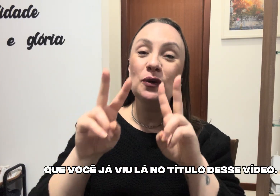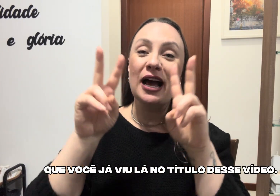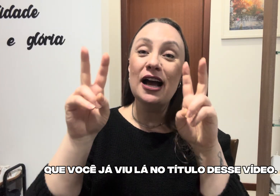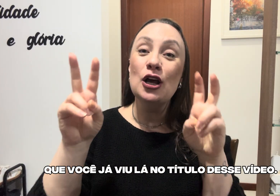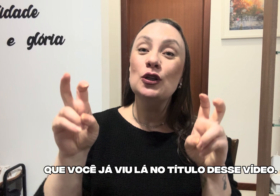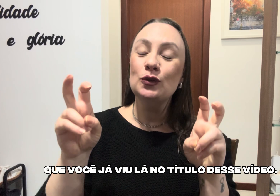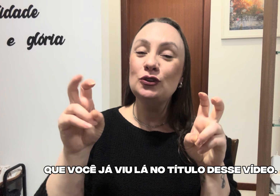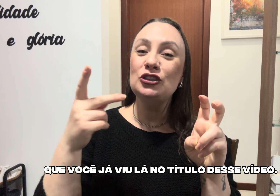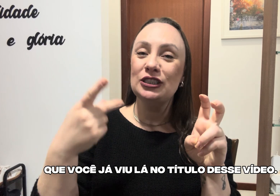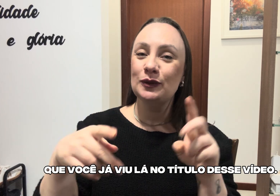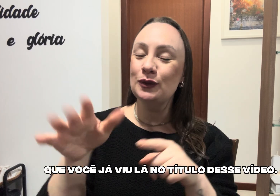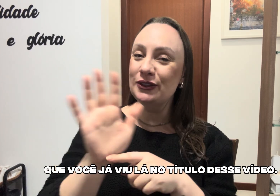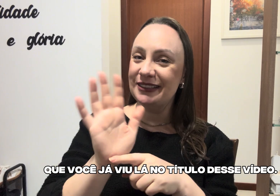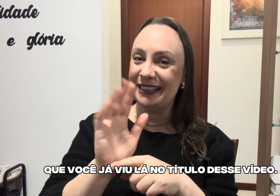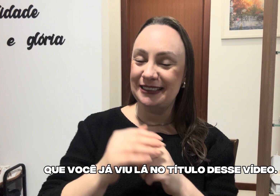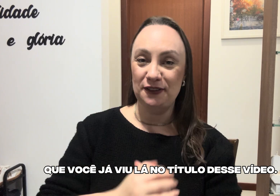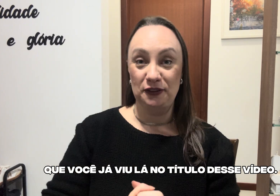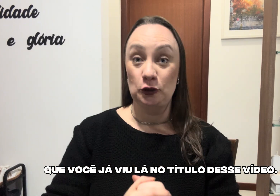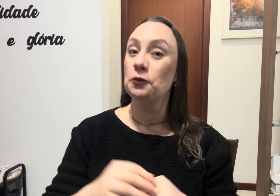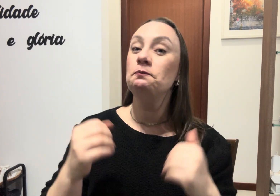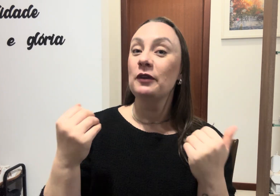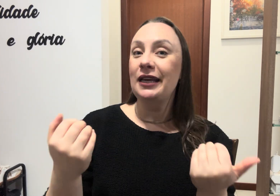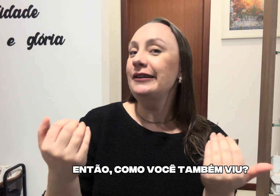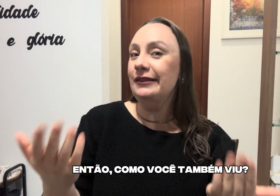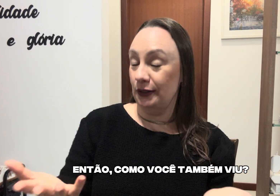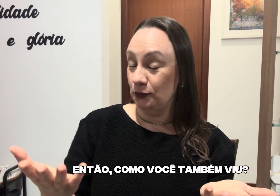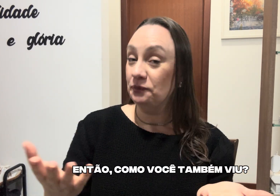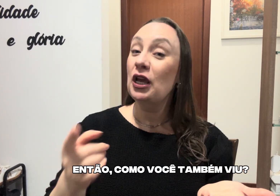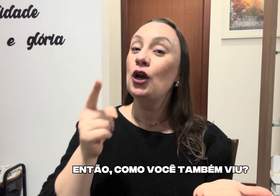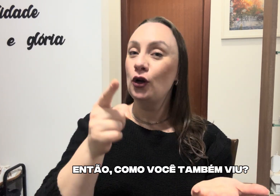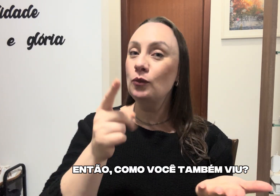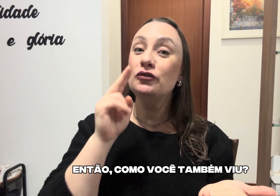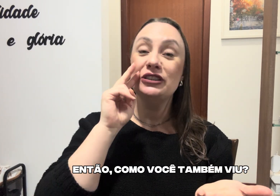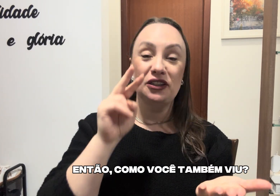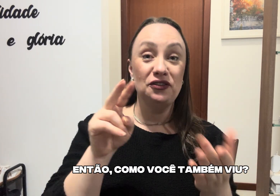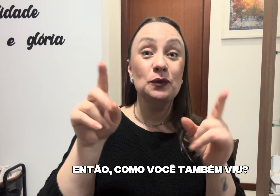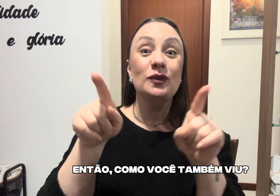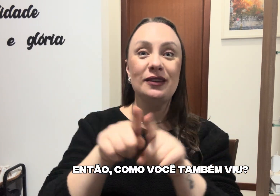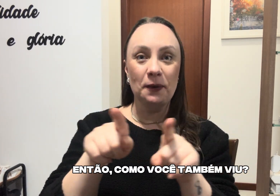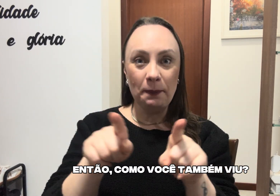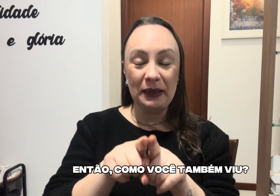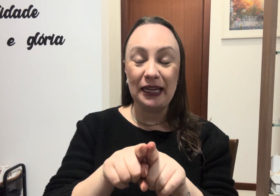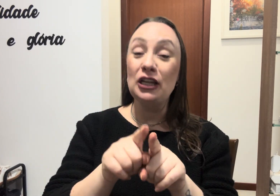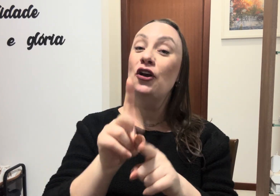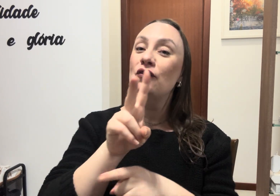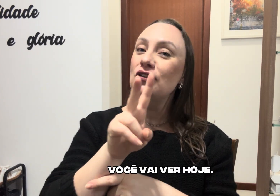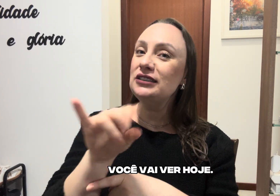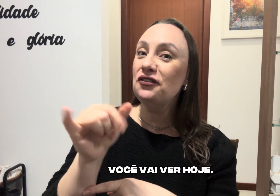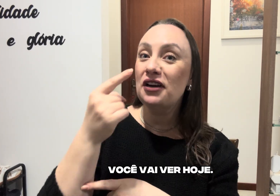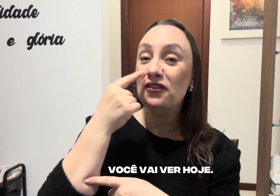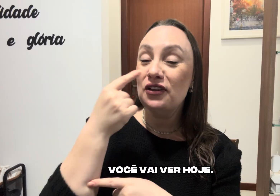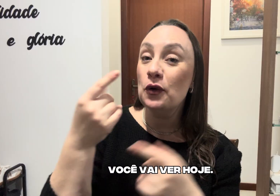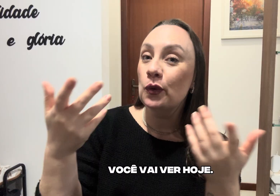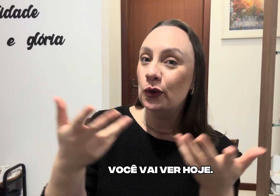lá no título desse vídeo. Então, como você viu também, você vai ver